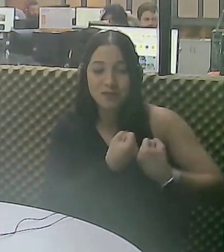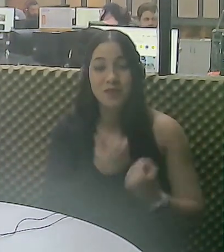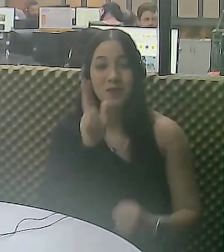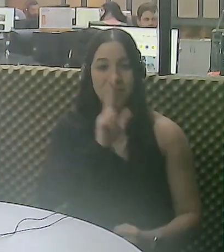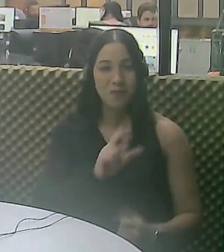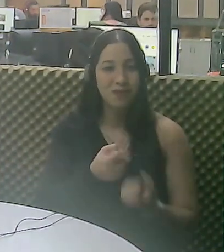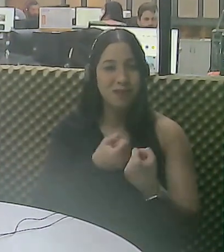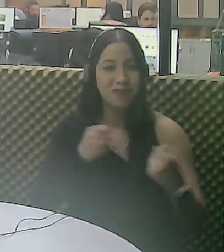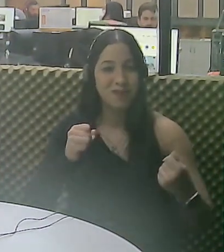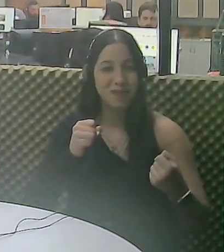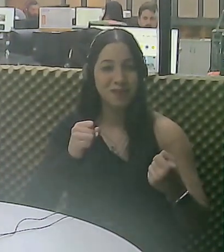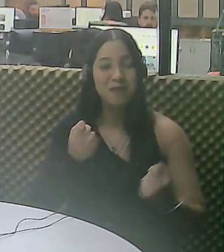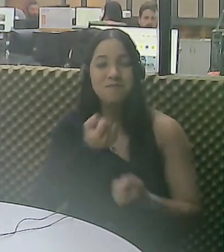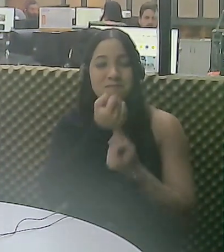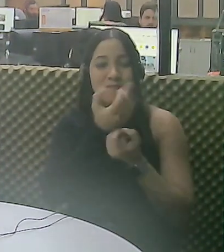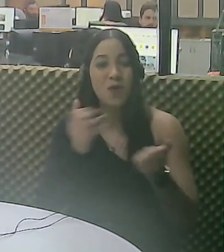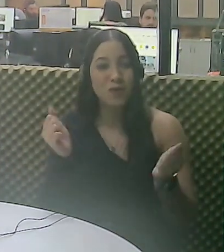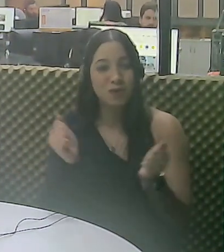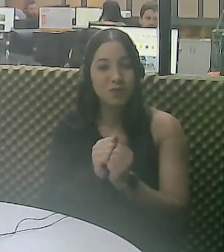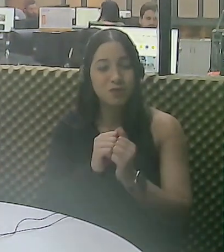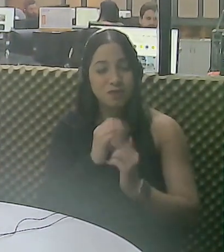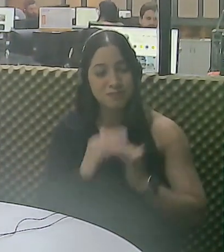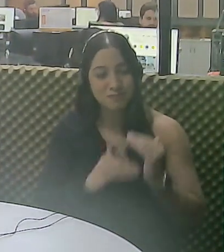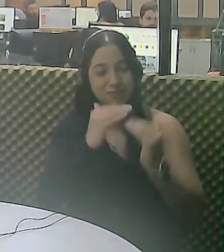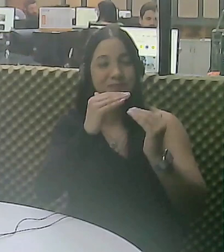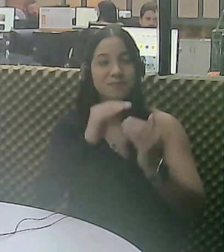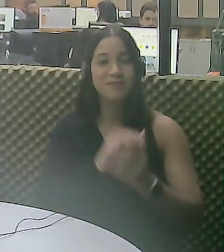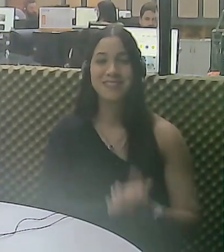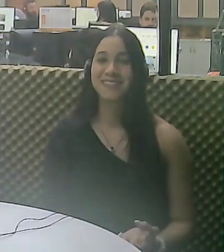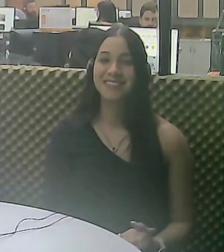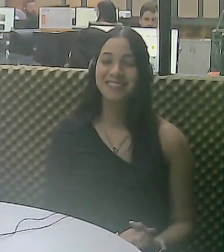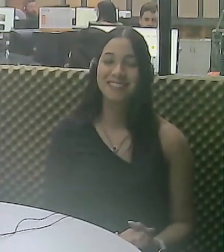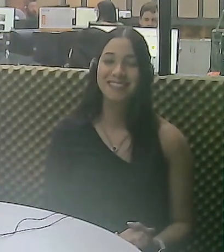Uberlândia está enorme e como é bom ter essa família crescendo com a gente.